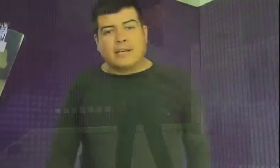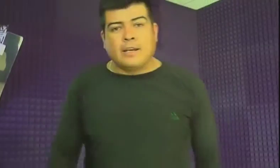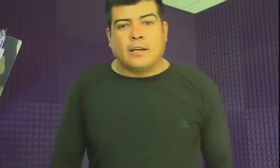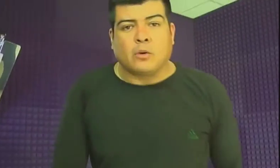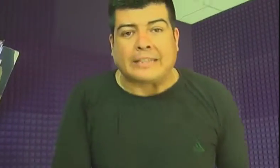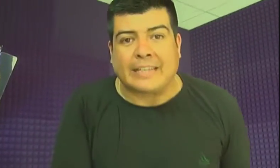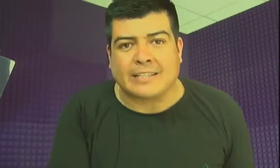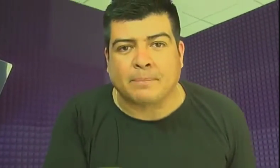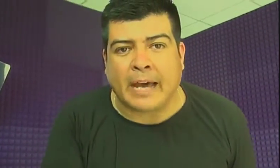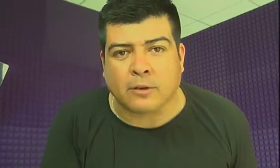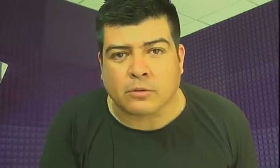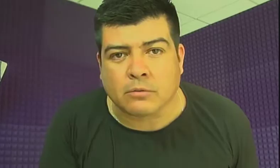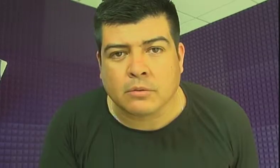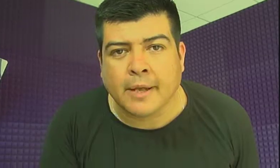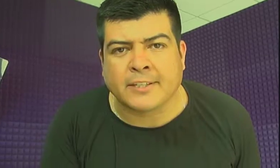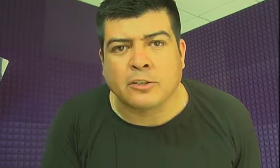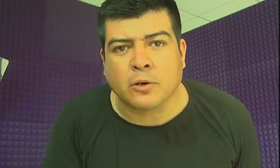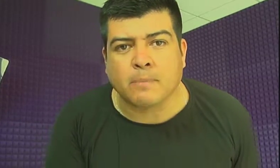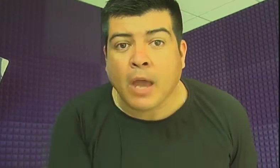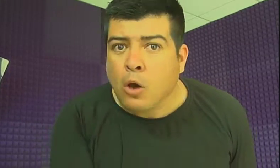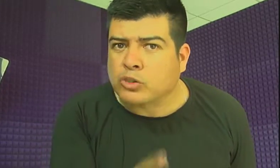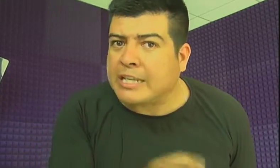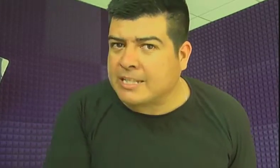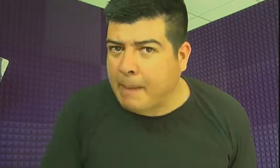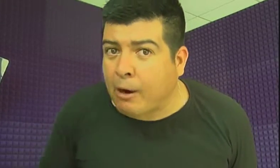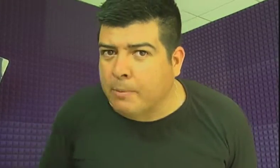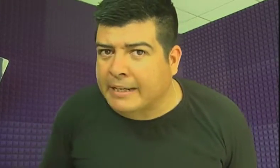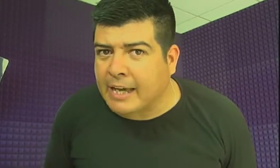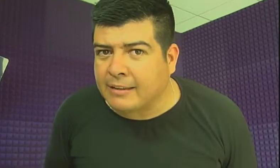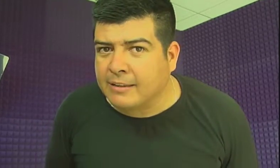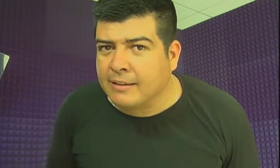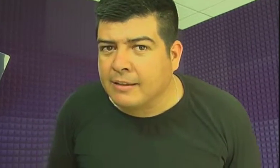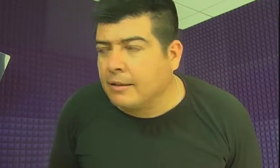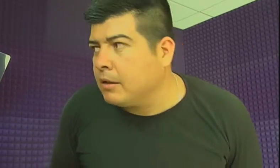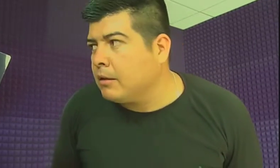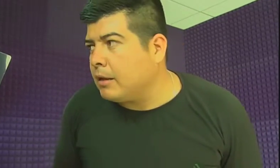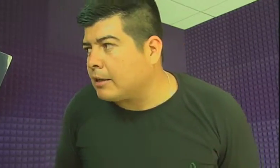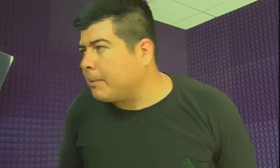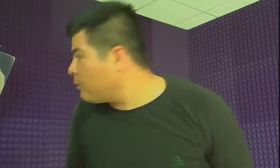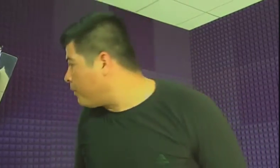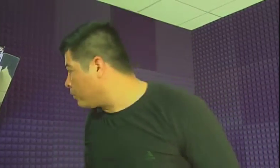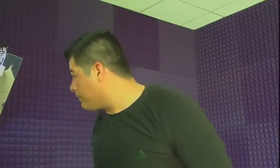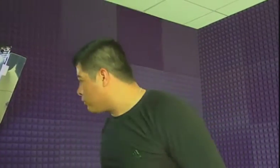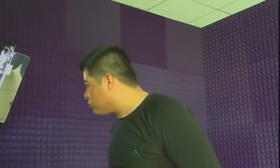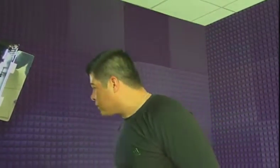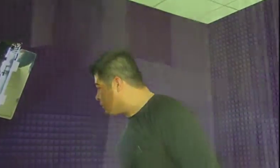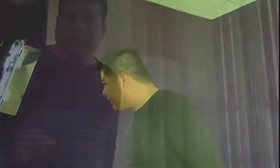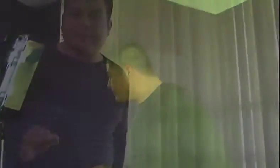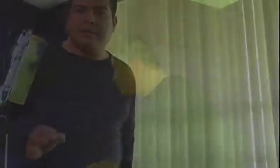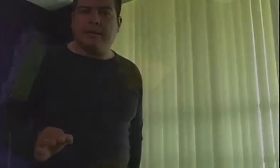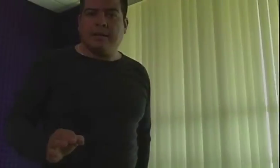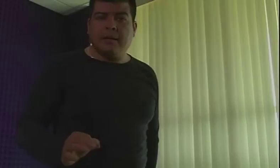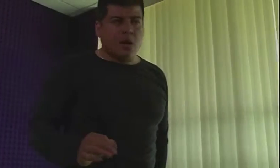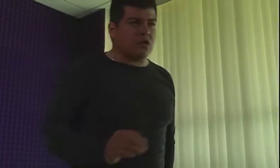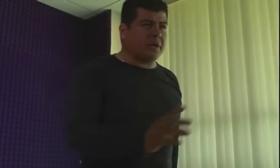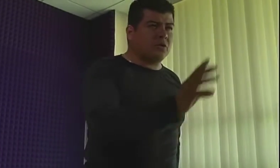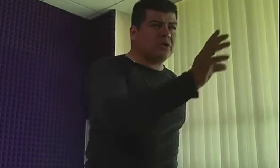lo interceptaron. Señor, usted es mago, ¿verdad? Artaban, un poco temeroso, dijo que sí. Lo reconocía por